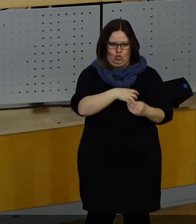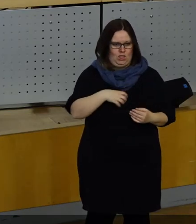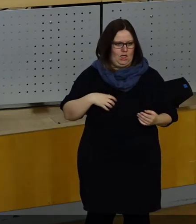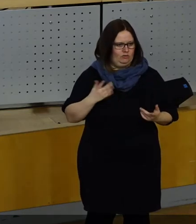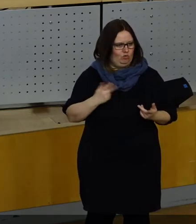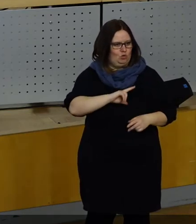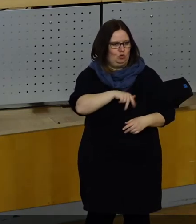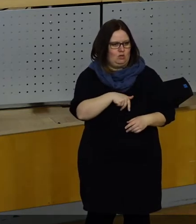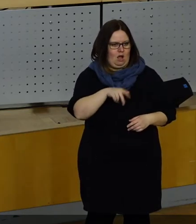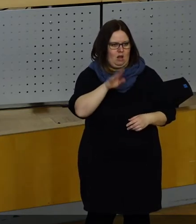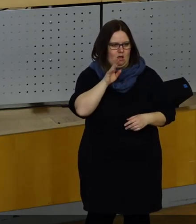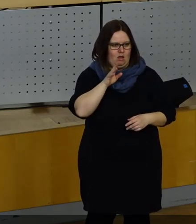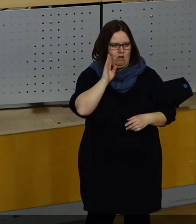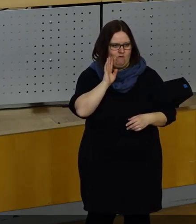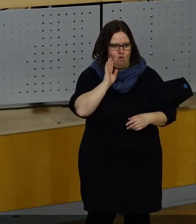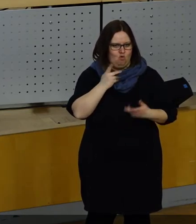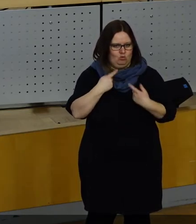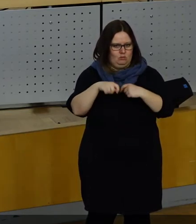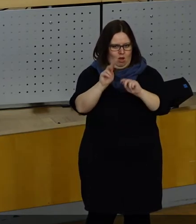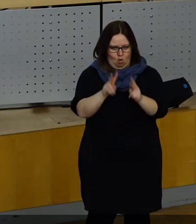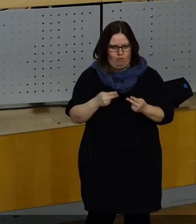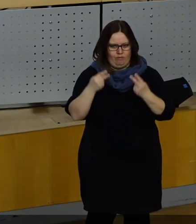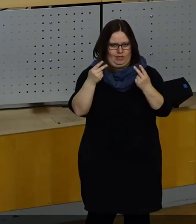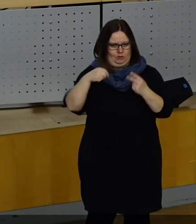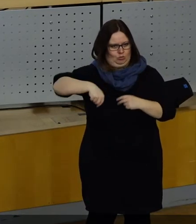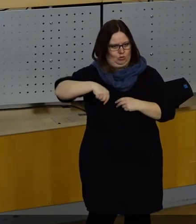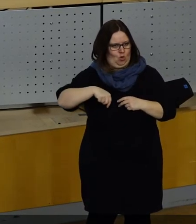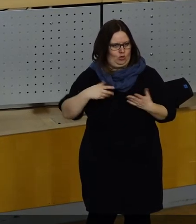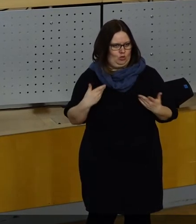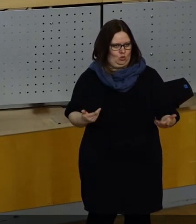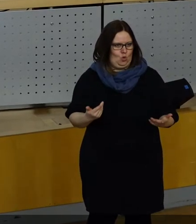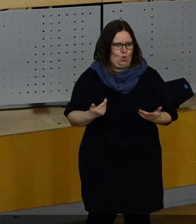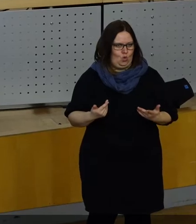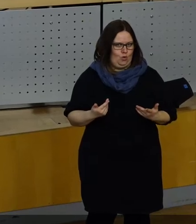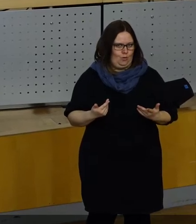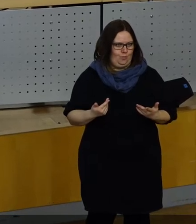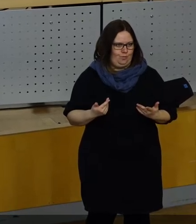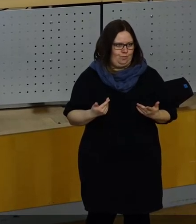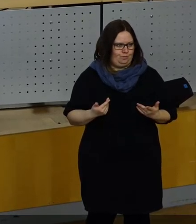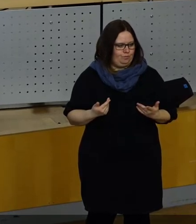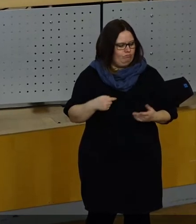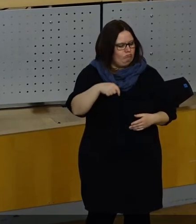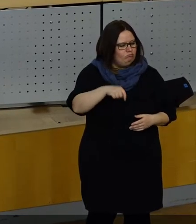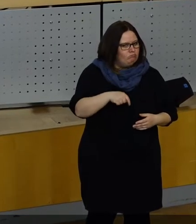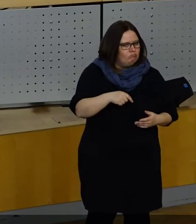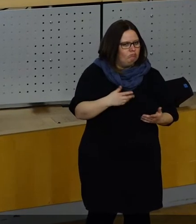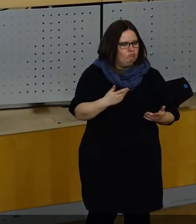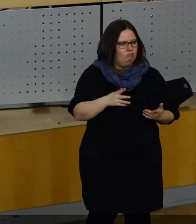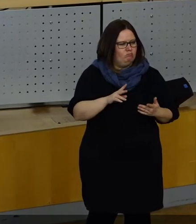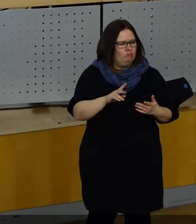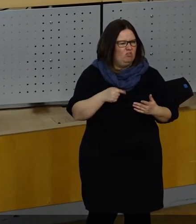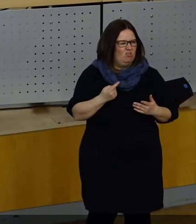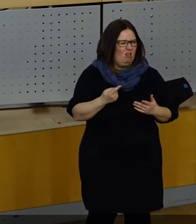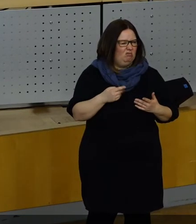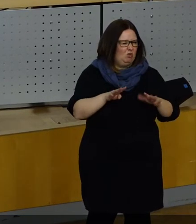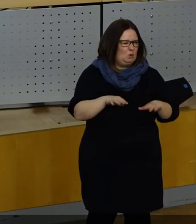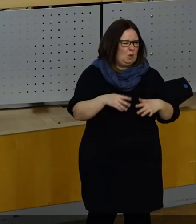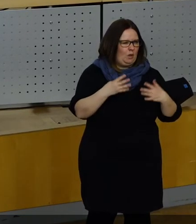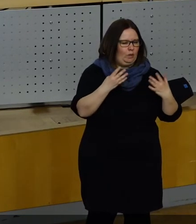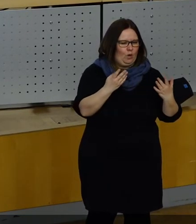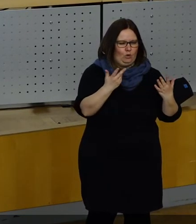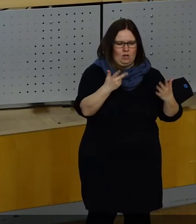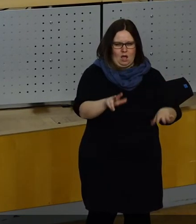des sozial erschwinglichen Wohnungsbaus betrifft. Wir sind anschließend dann nach